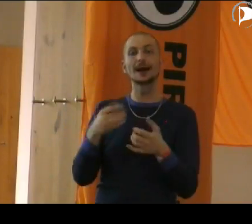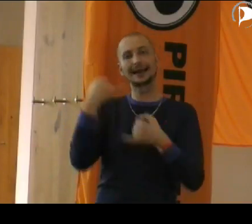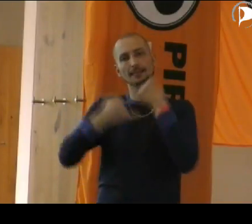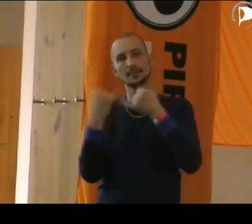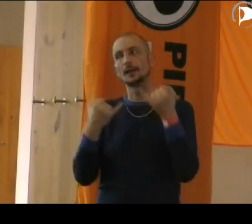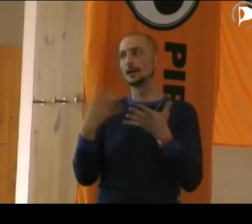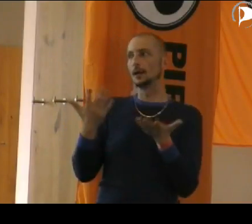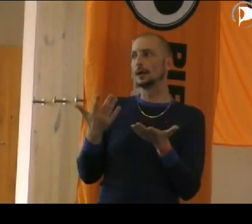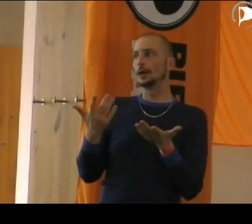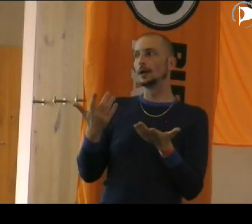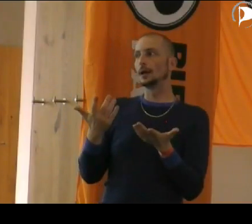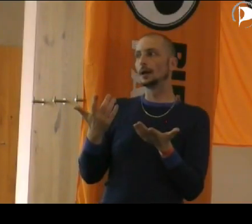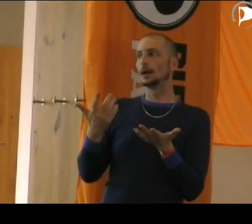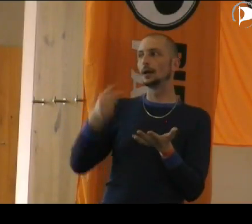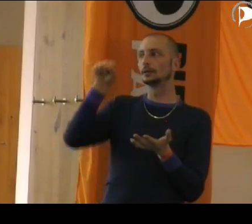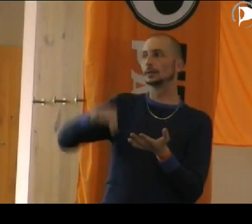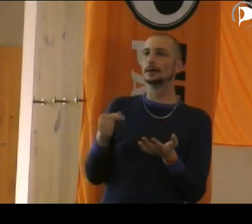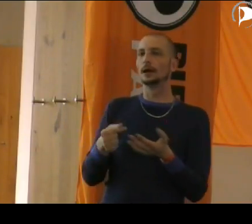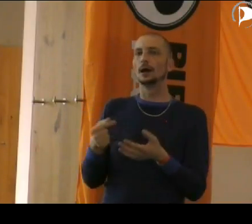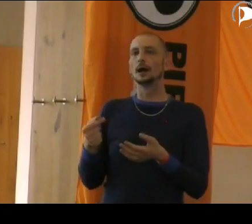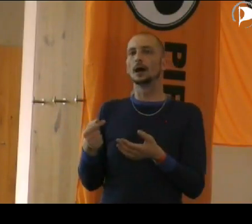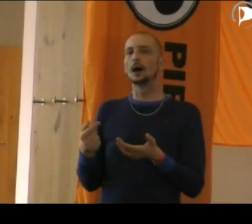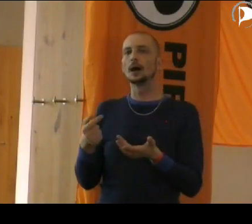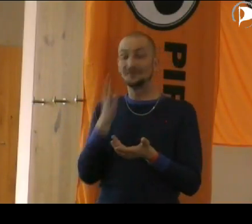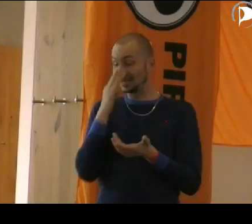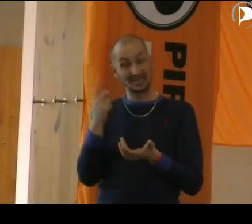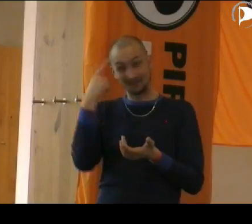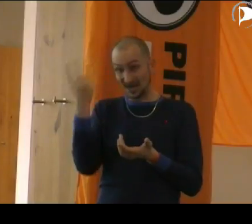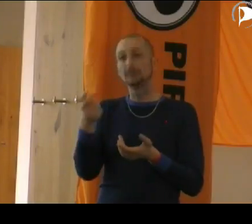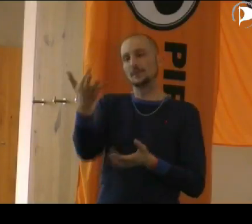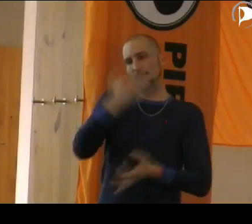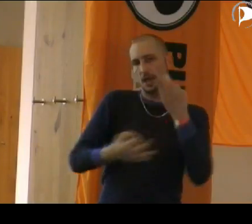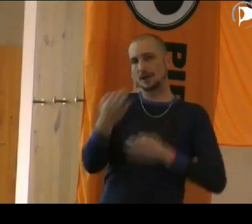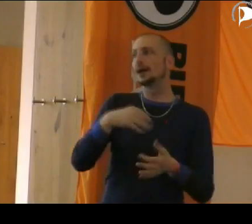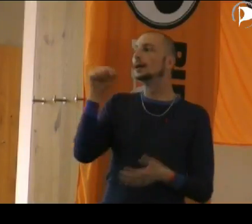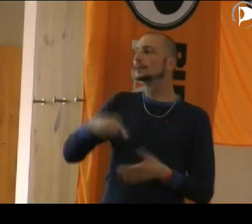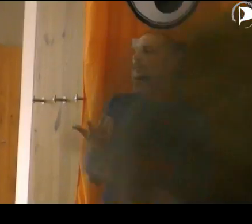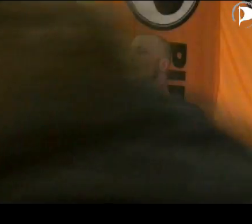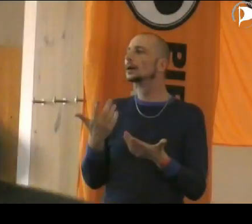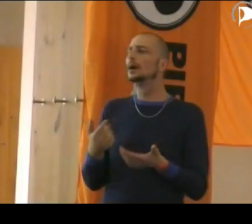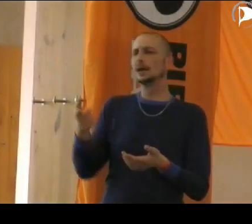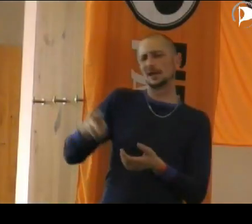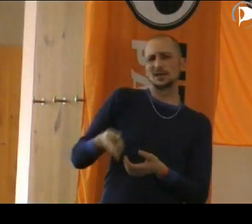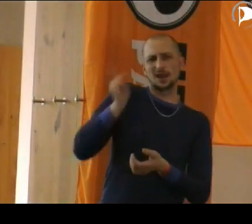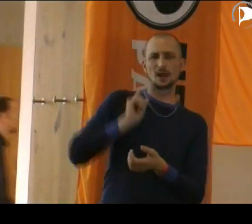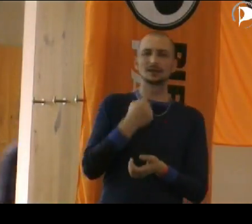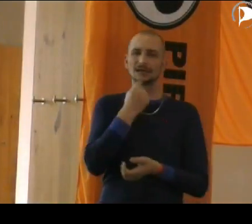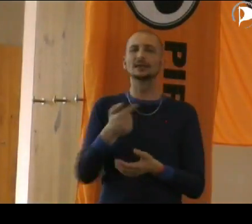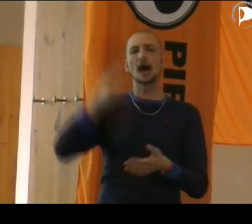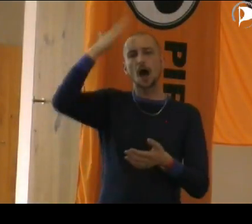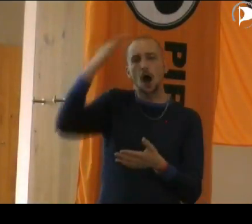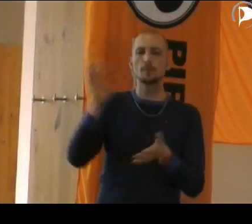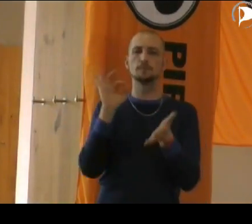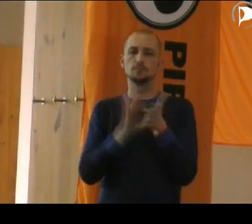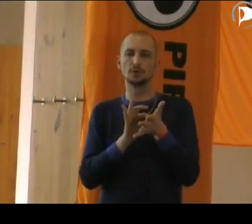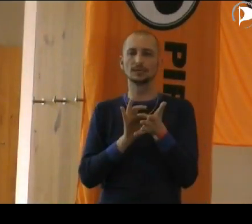werde ich den satz mein hauptpunkt war habe ich letztes jahr zeit die kommunikation